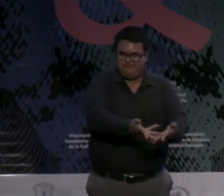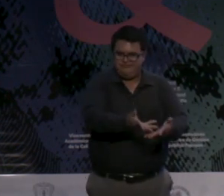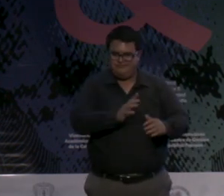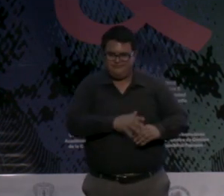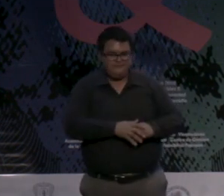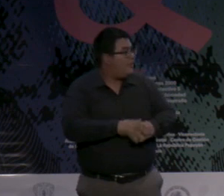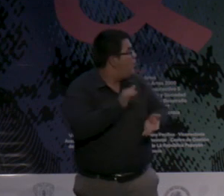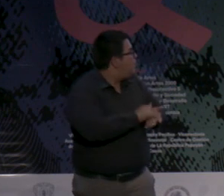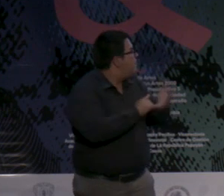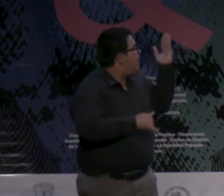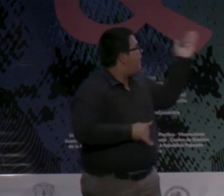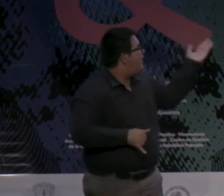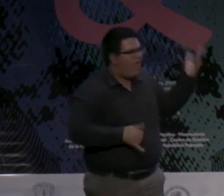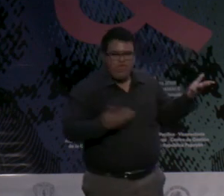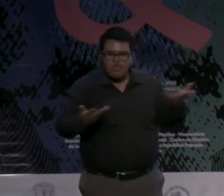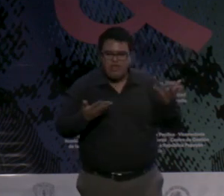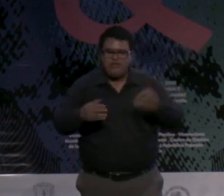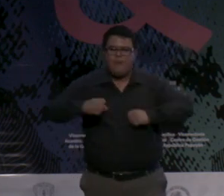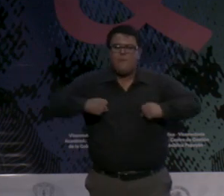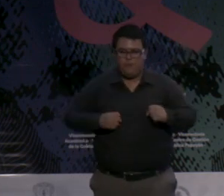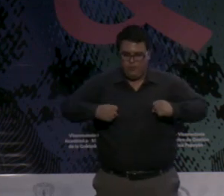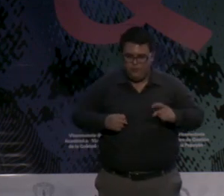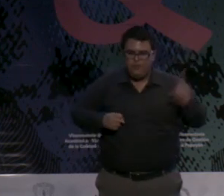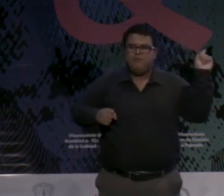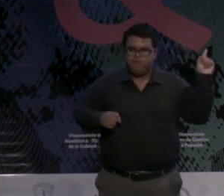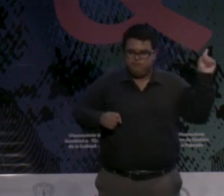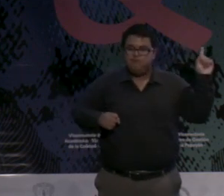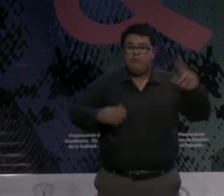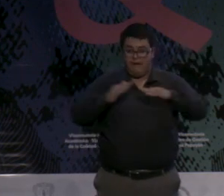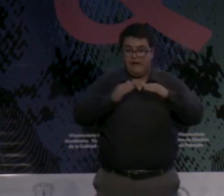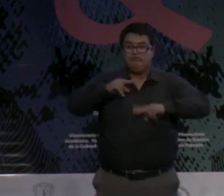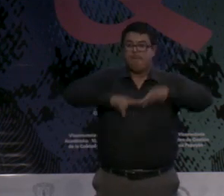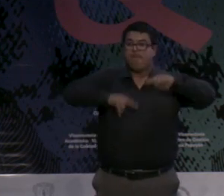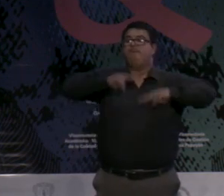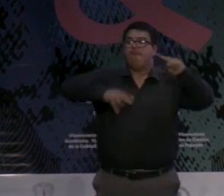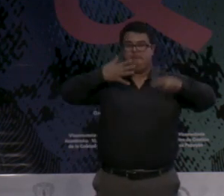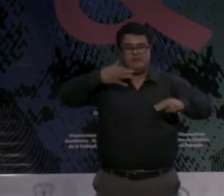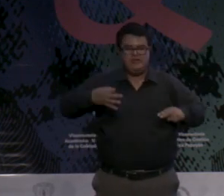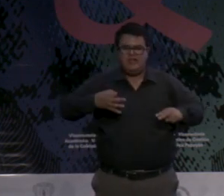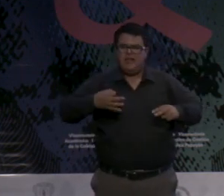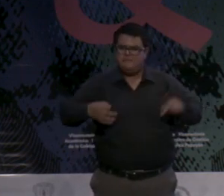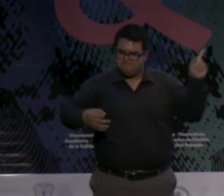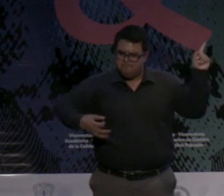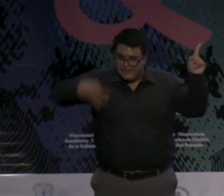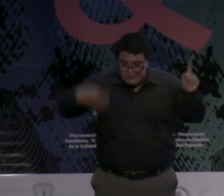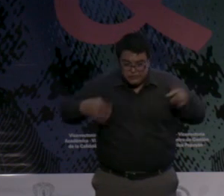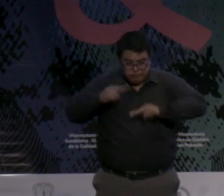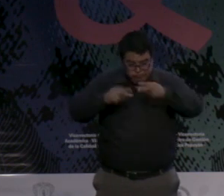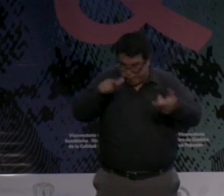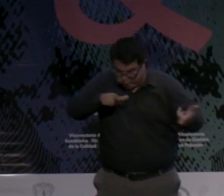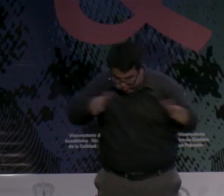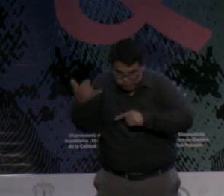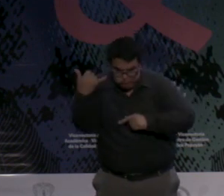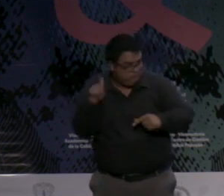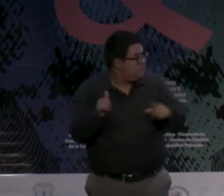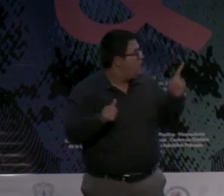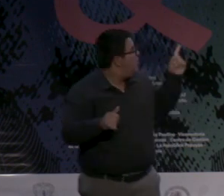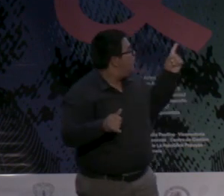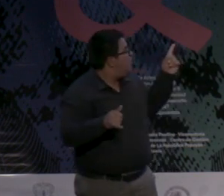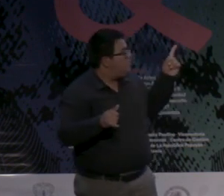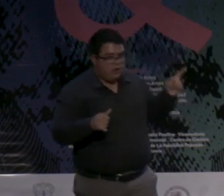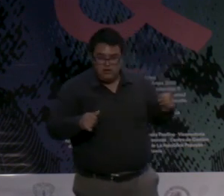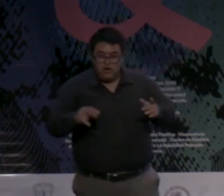El autoconstructor va inventando sus técnicas y al inventar sus técnicas va inventando su existencia. Pasa a la siguiente.